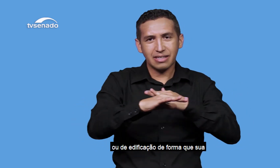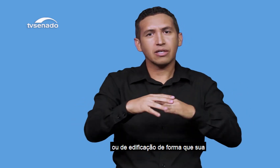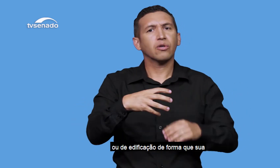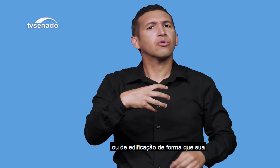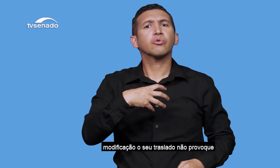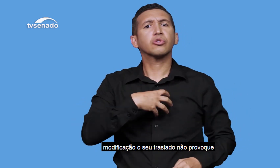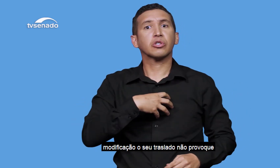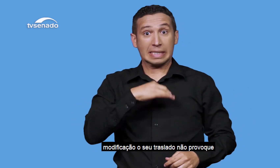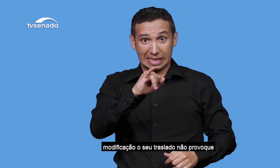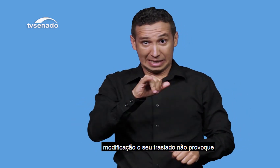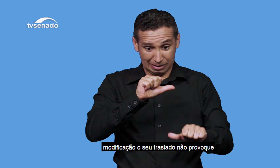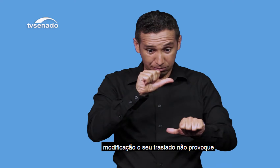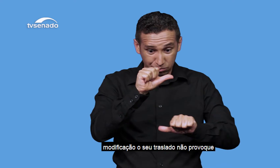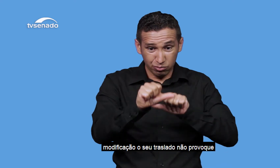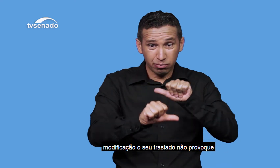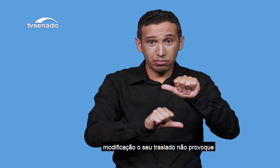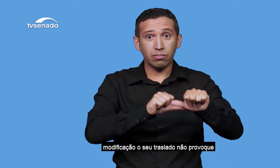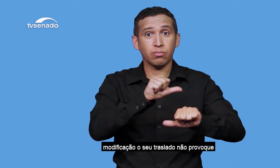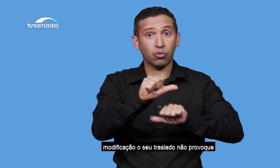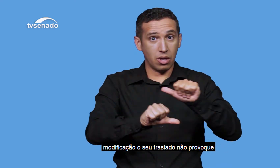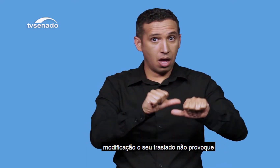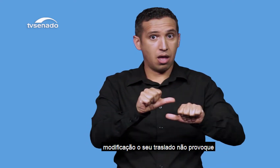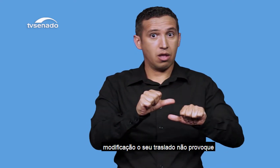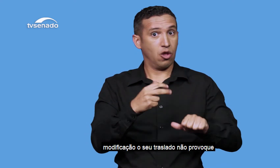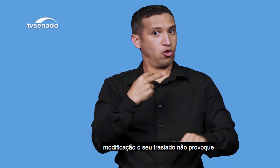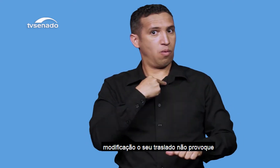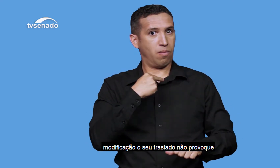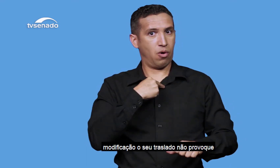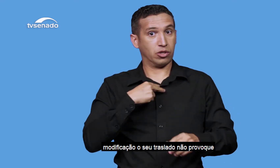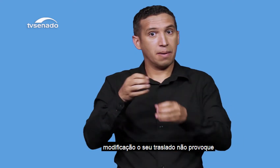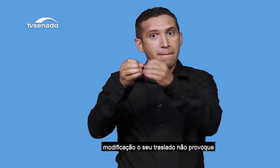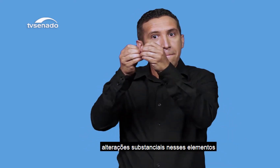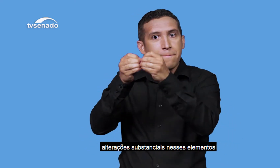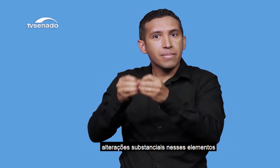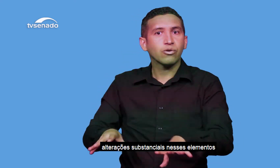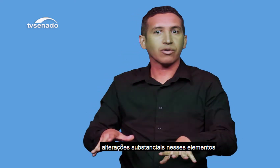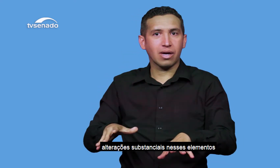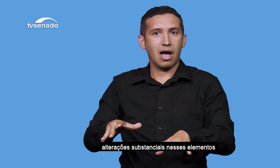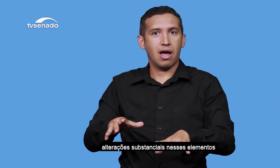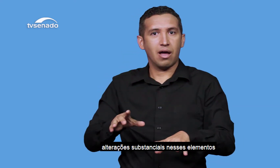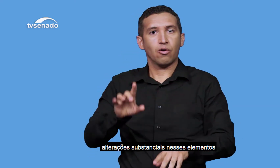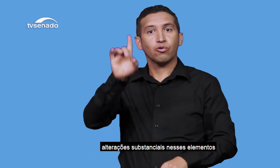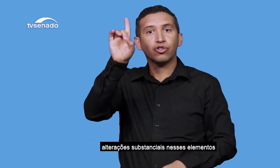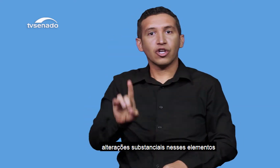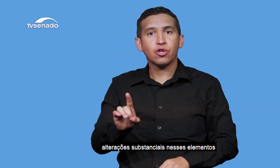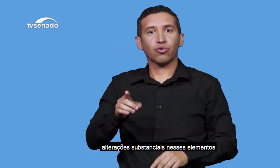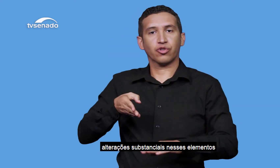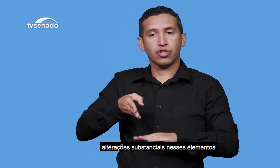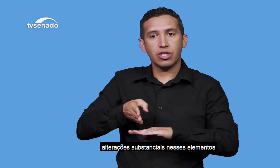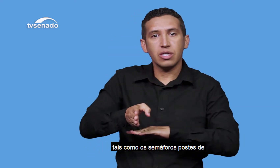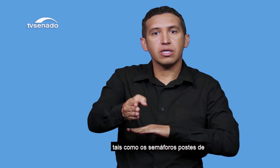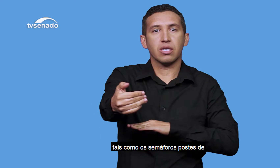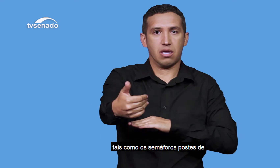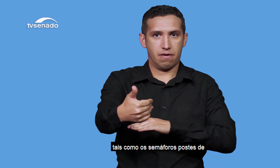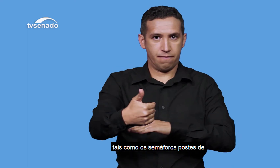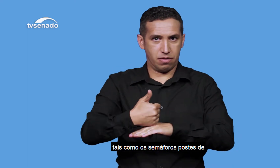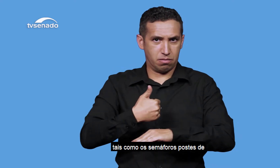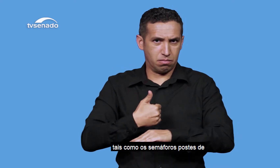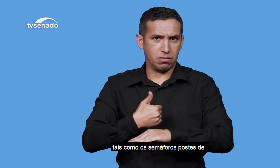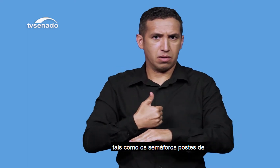forma que sua modificação o seu traslado não provoque alterações substanciais nesses elementos